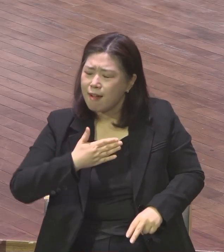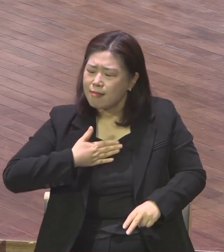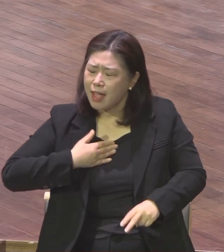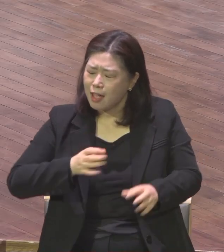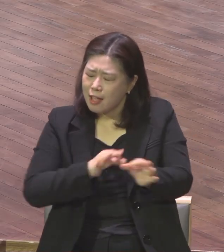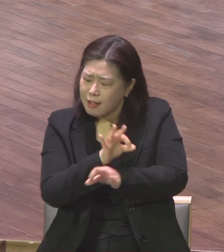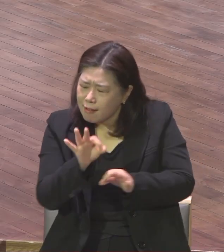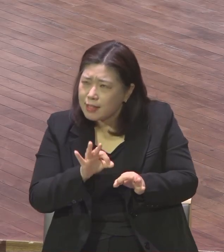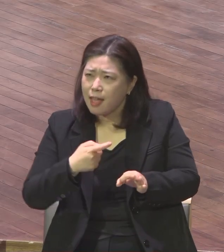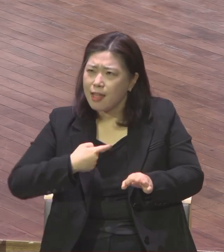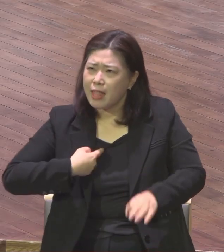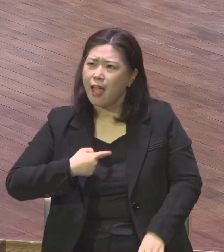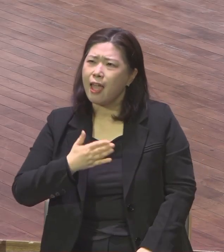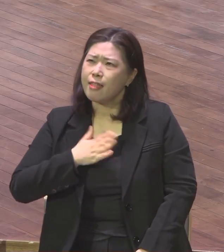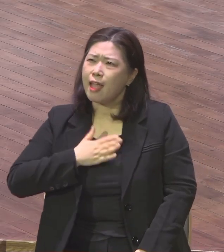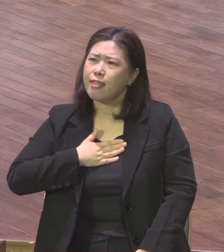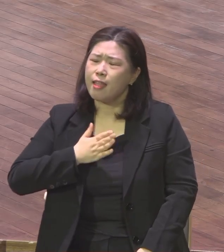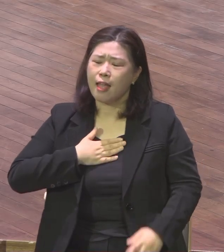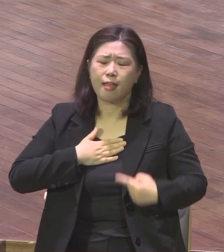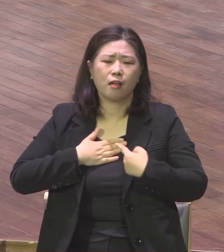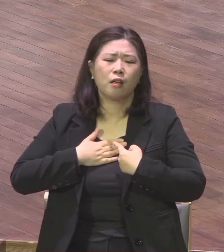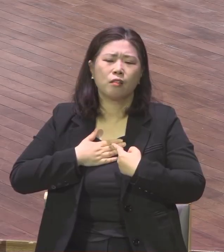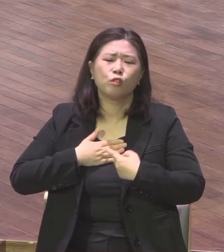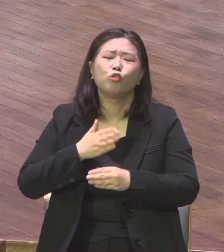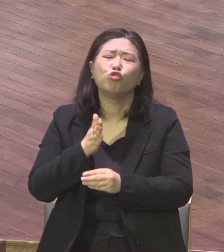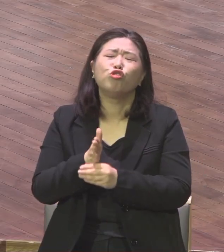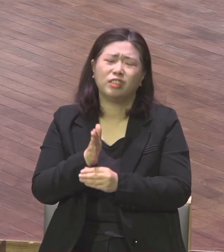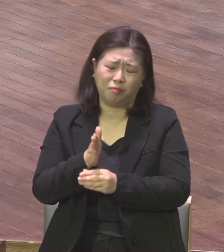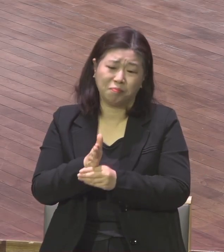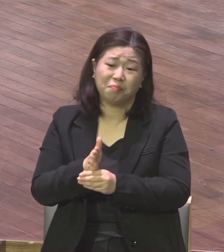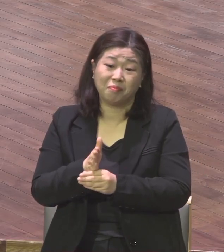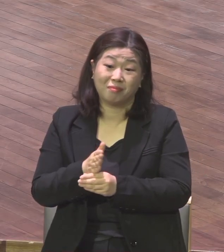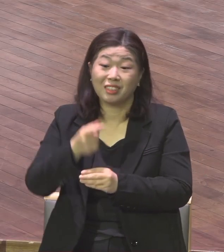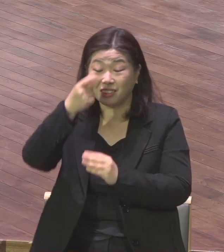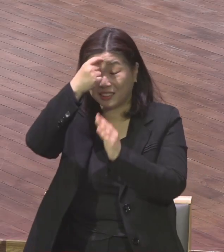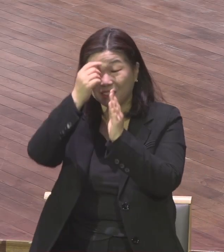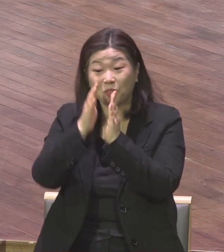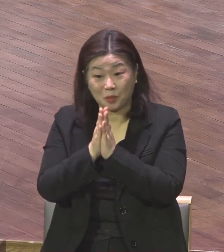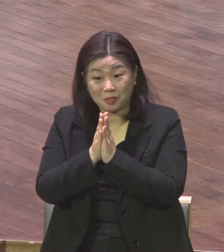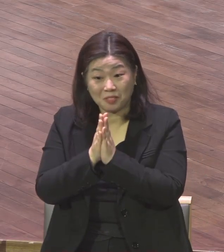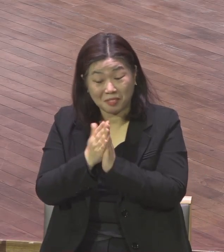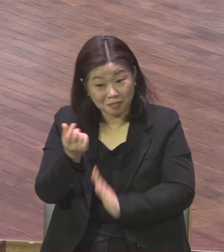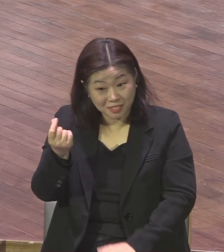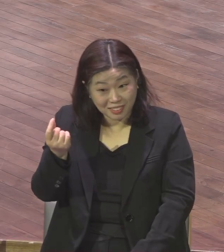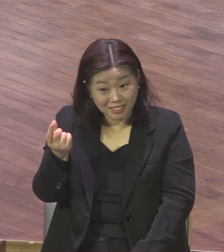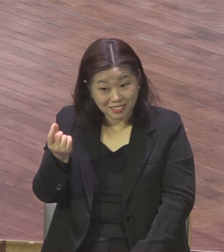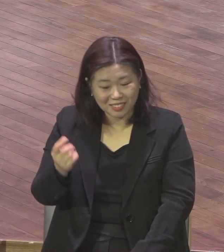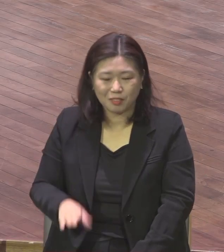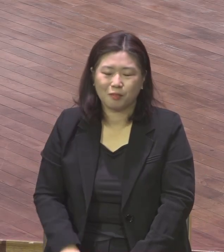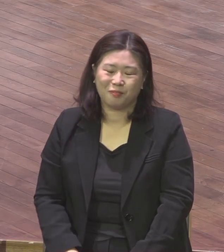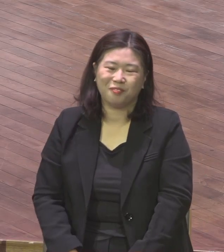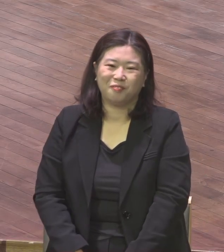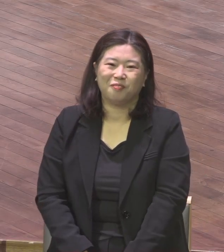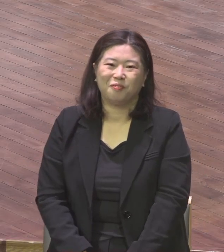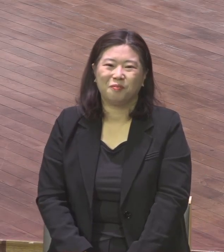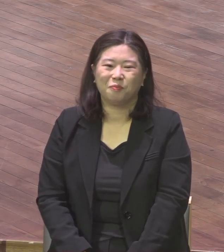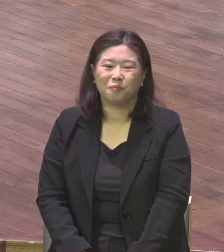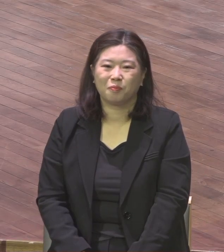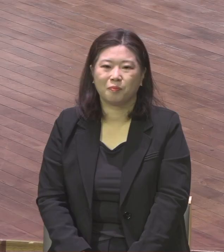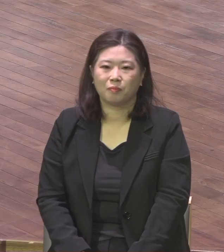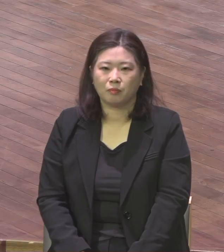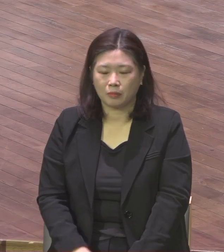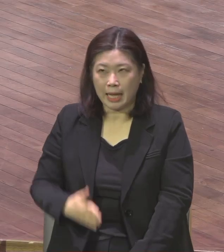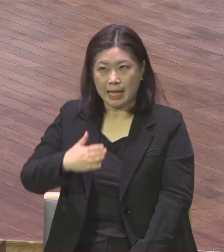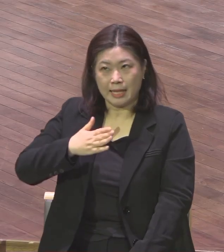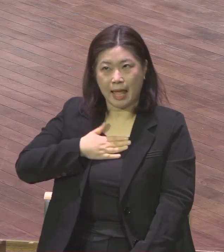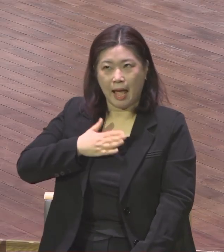내. 물론 이 부분도 당연히 기도해야지요. 기도해야 됩니다. 그런데 여기서